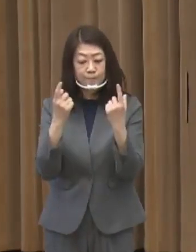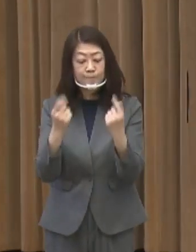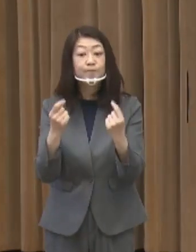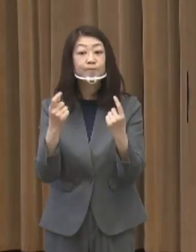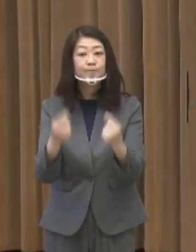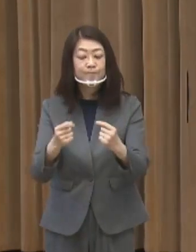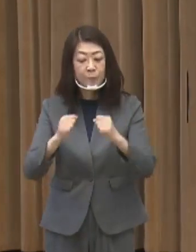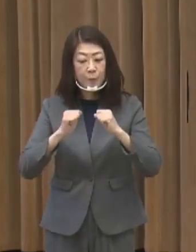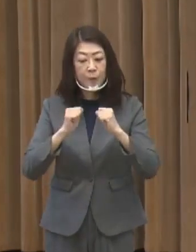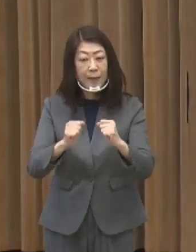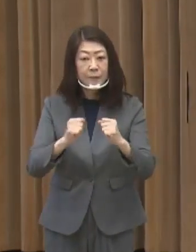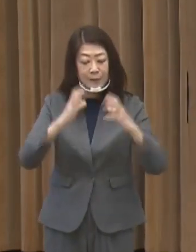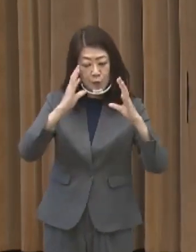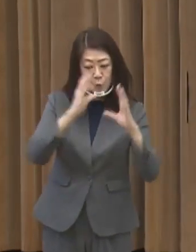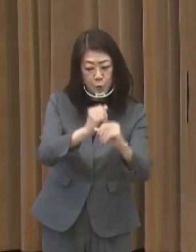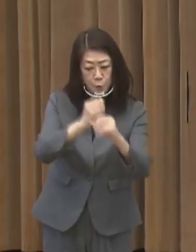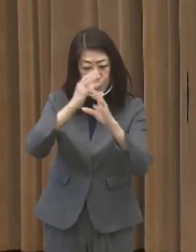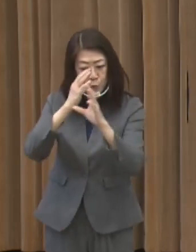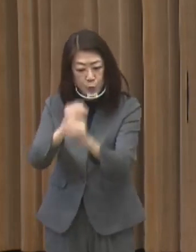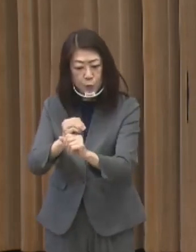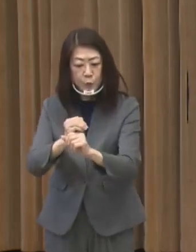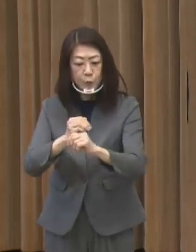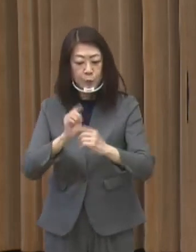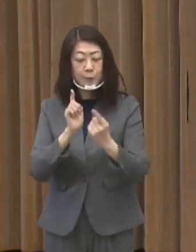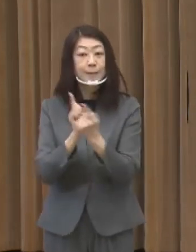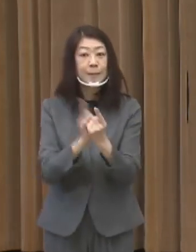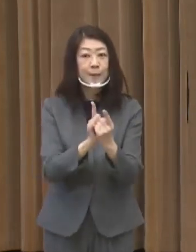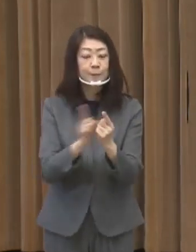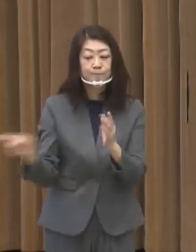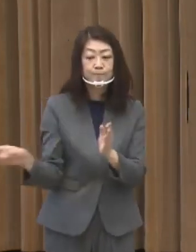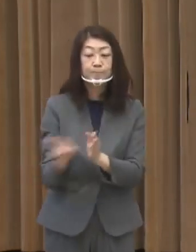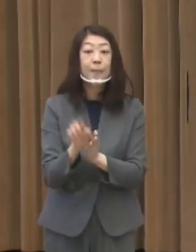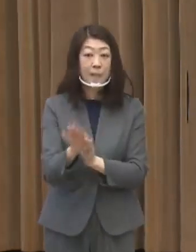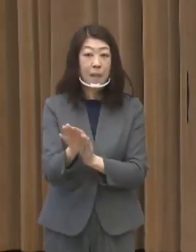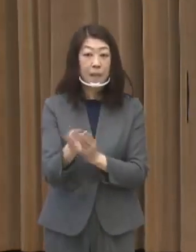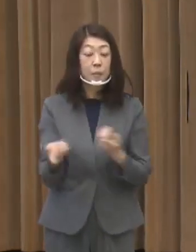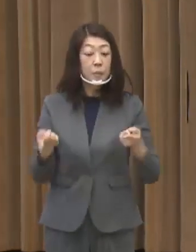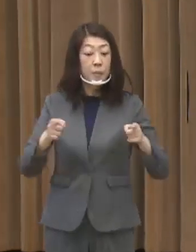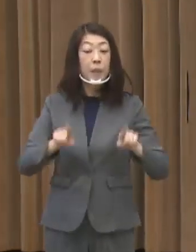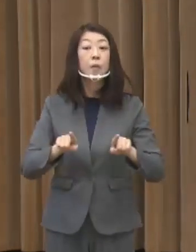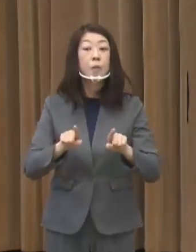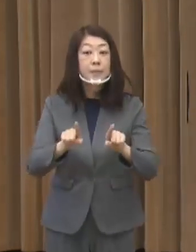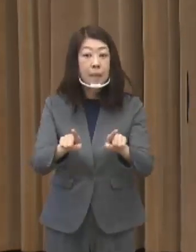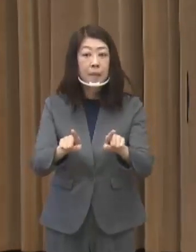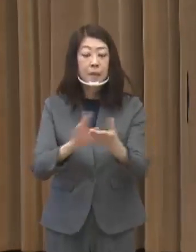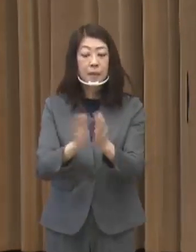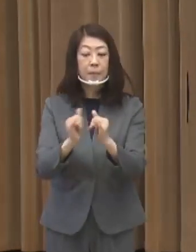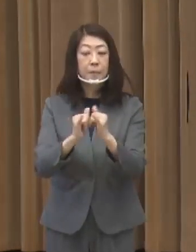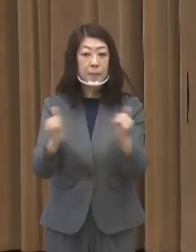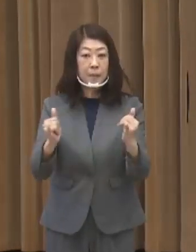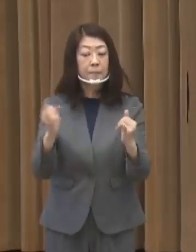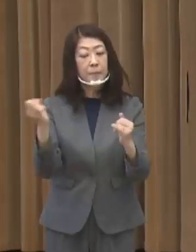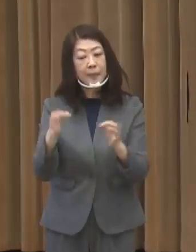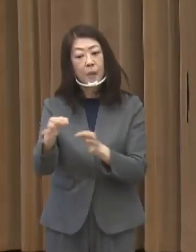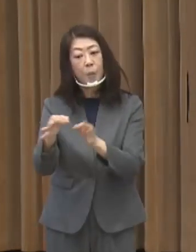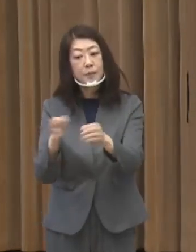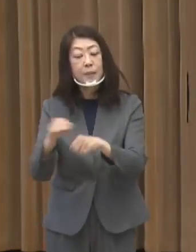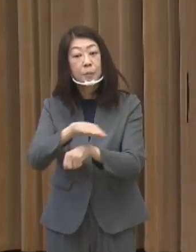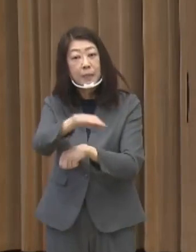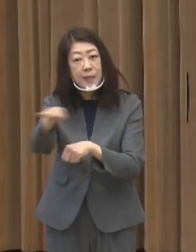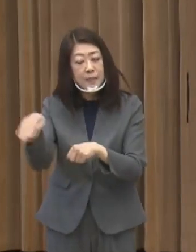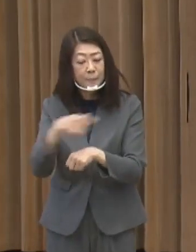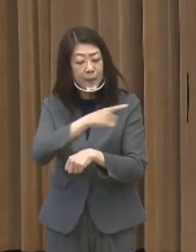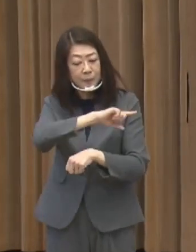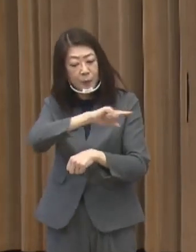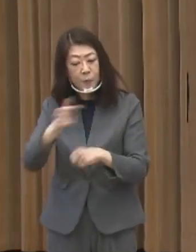戦術的な対策を打ってまいりました。それと並行して、 県民や事業者の皆様にもさまざまなお願い